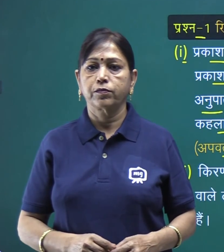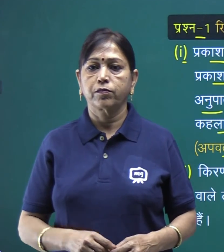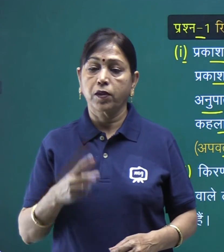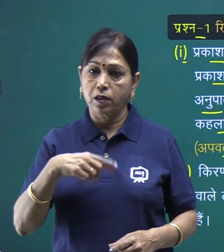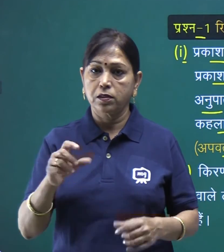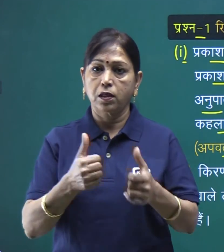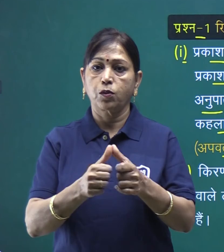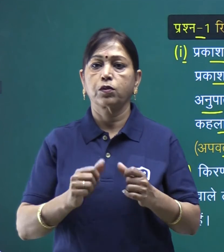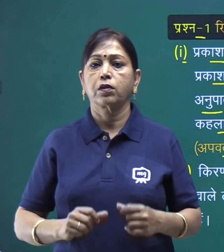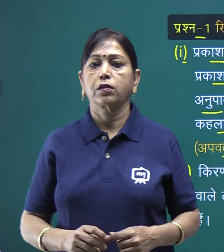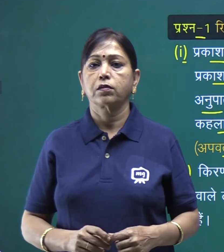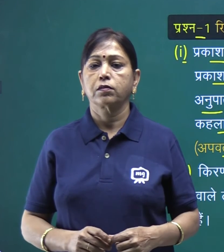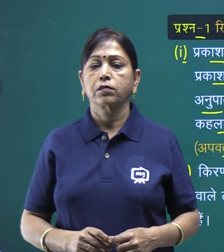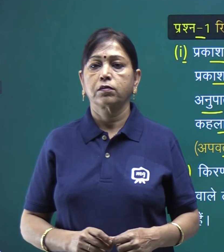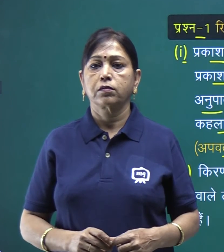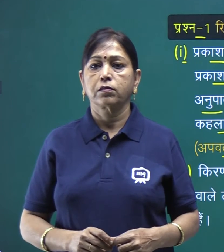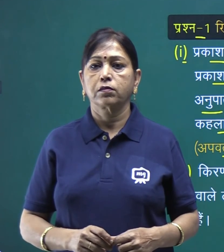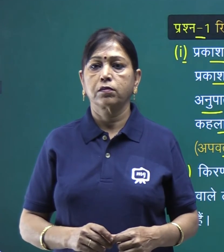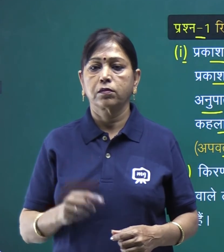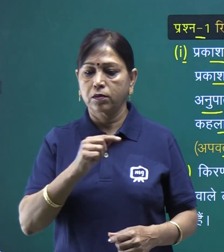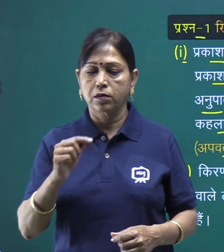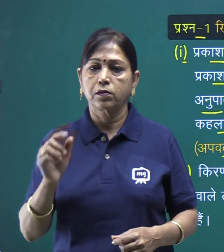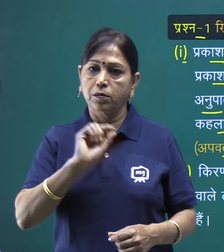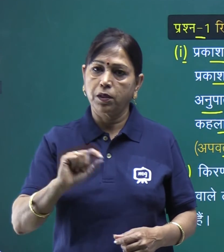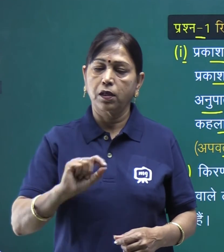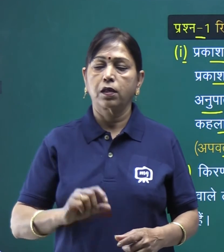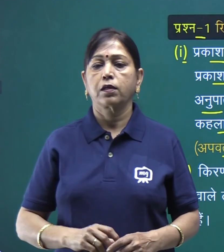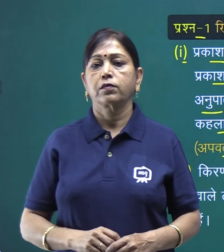सही ऑप्शन रिक्त स्थान में लिखेंगे।